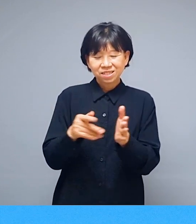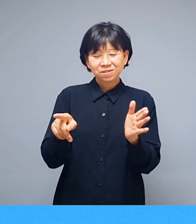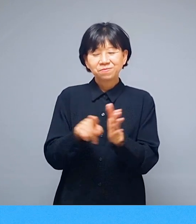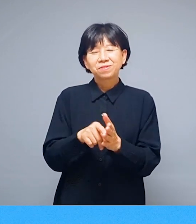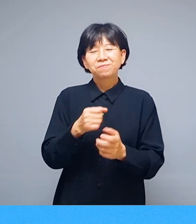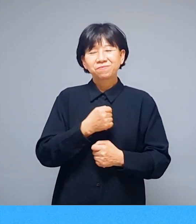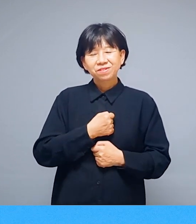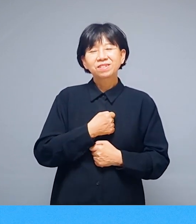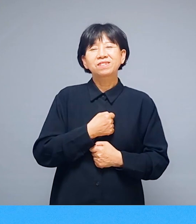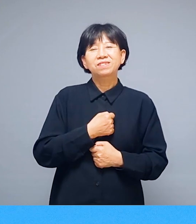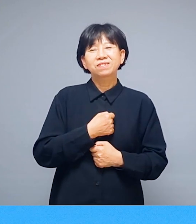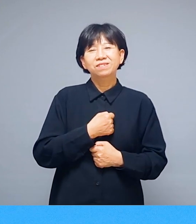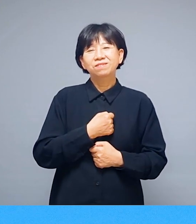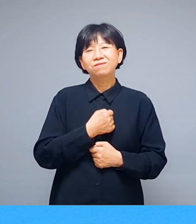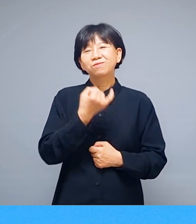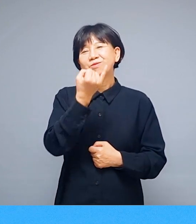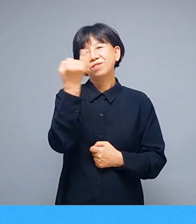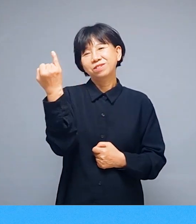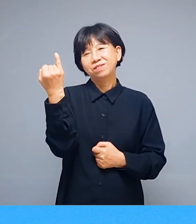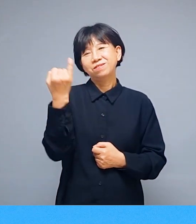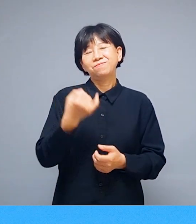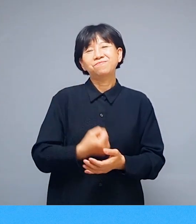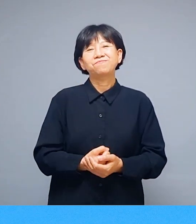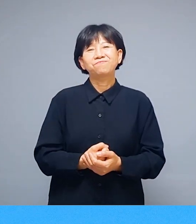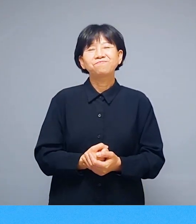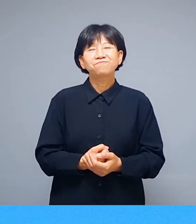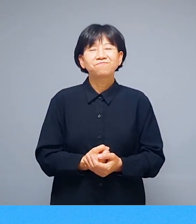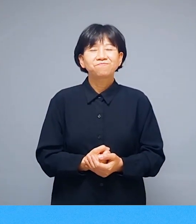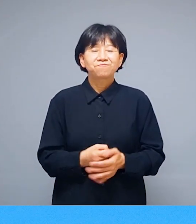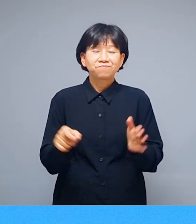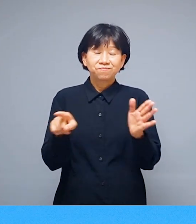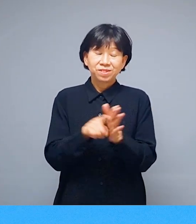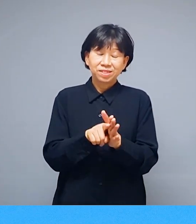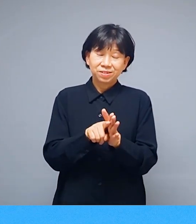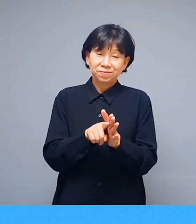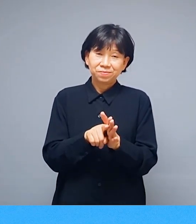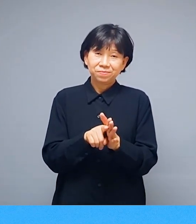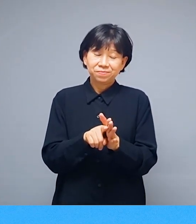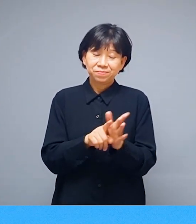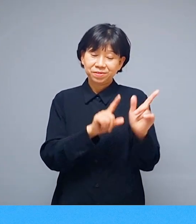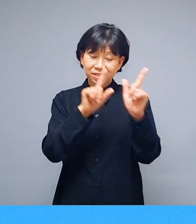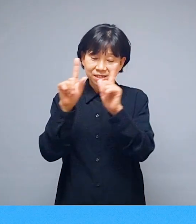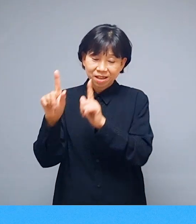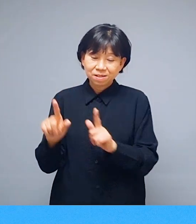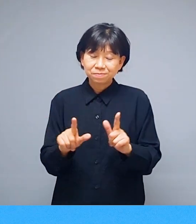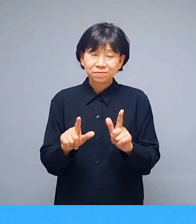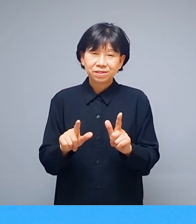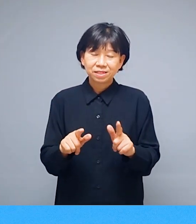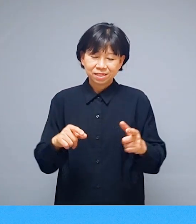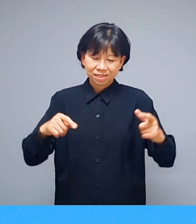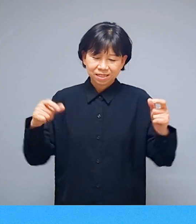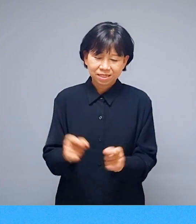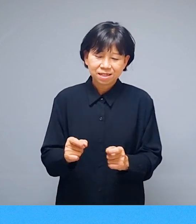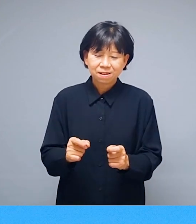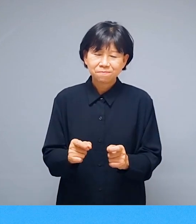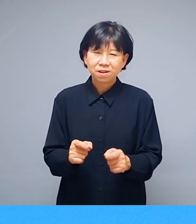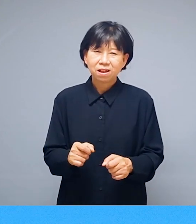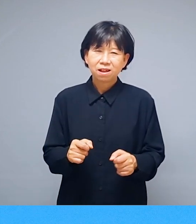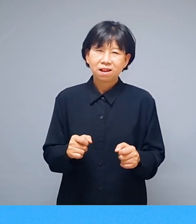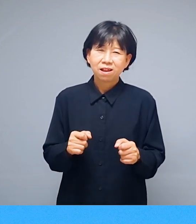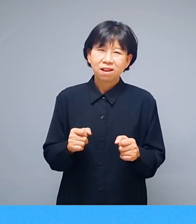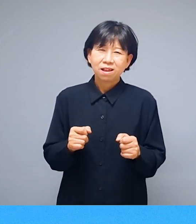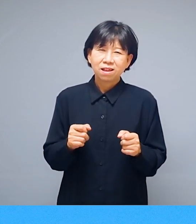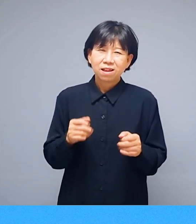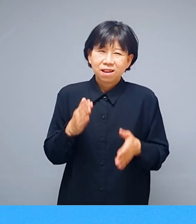있습니다. 여러분, 믿음의 길은요, 단거리 경주가 아니에요. 인내하면서 달리는 마라톤이지